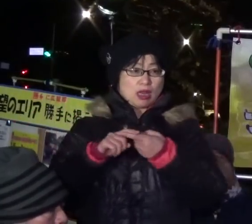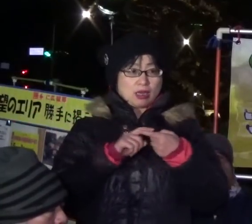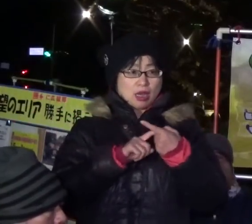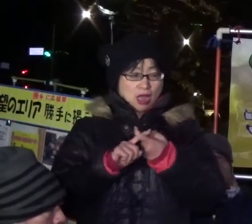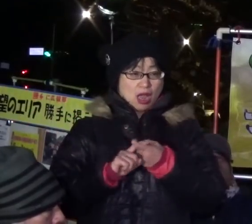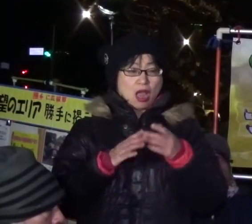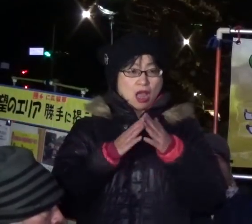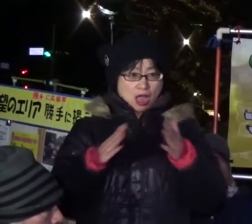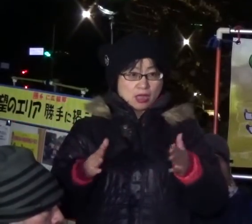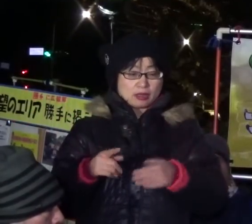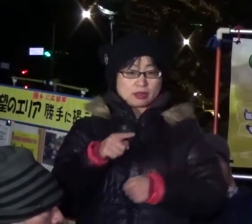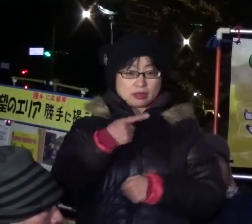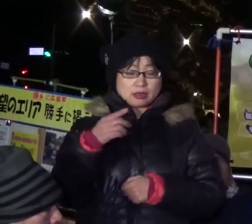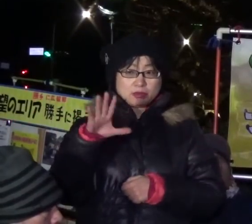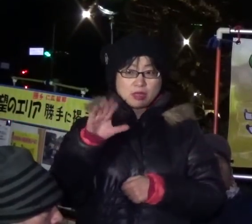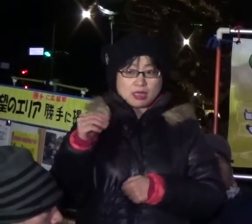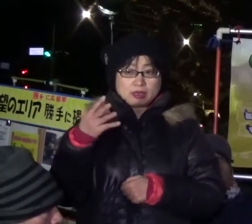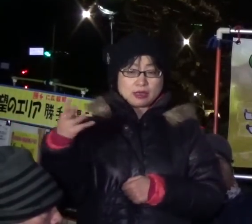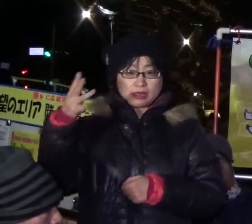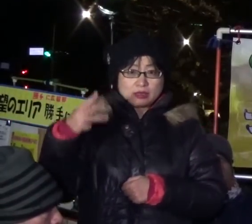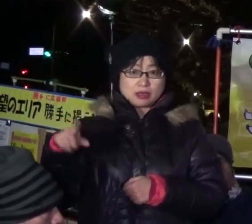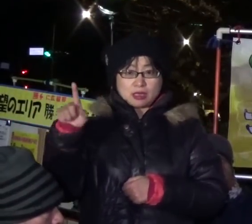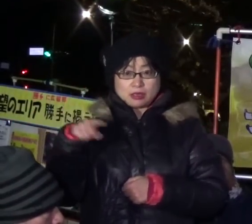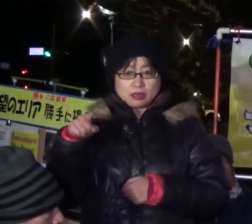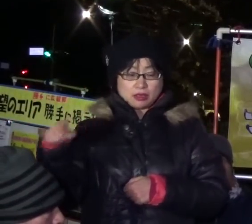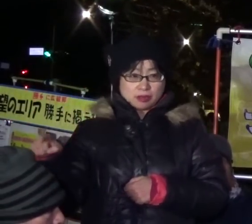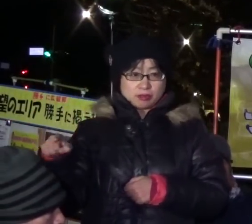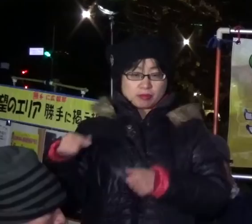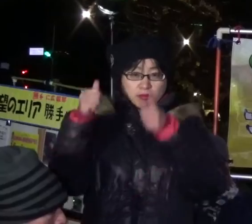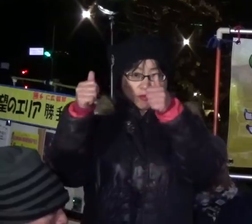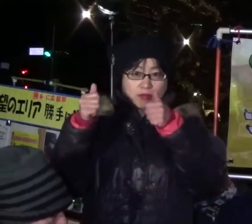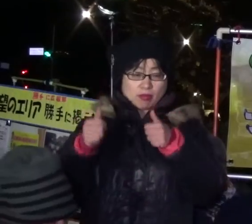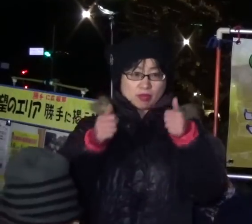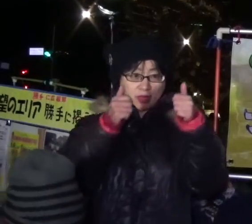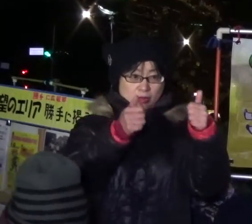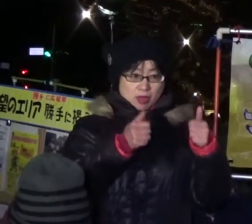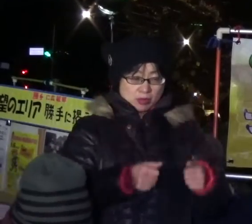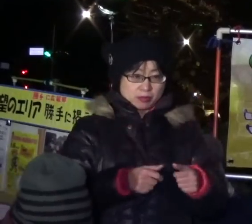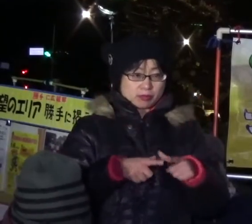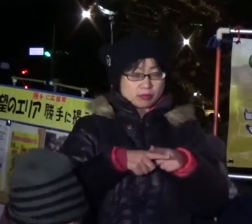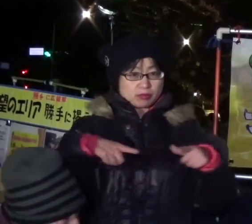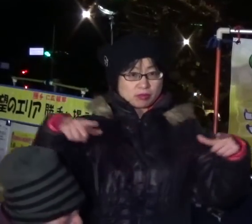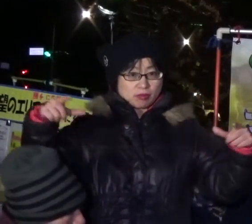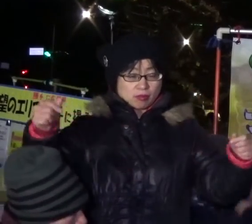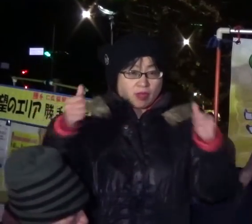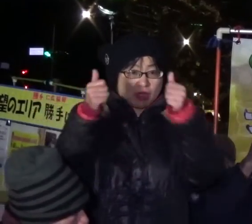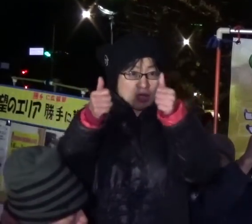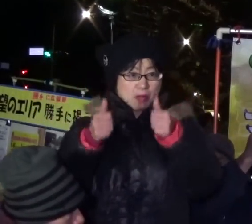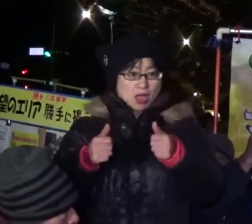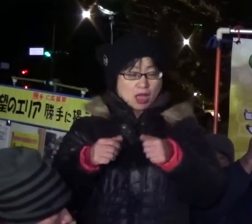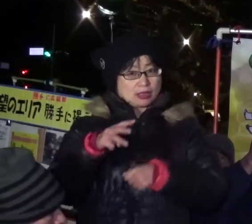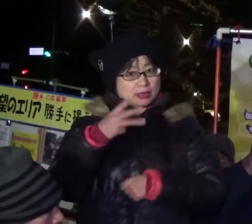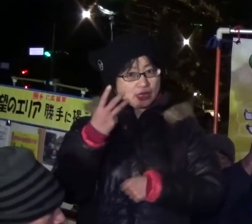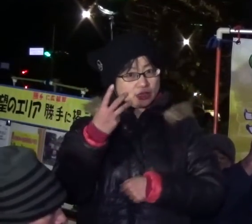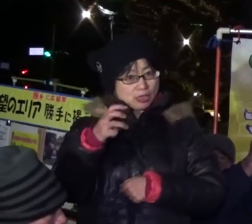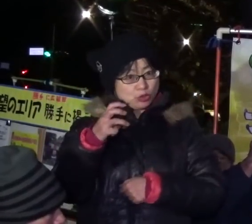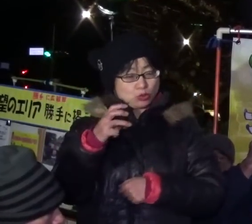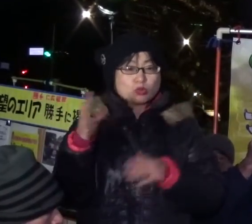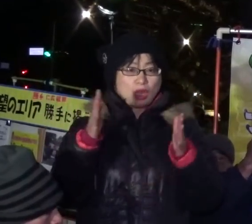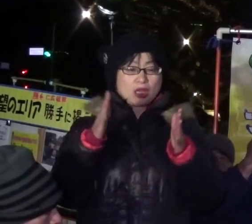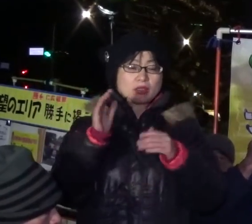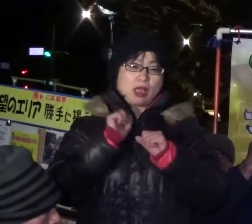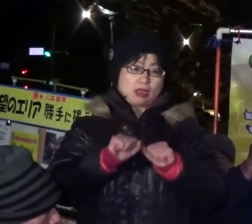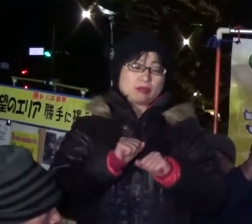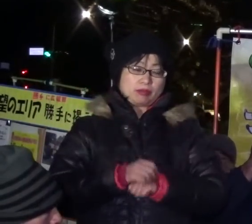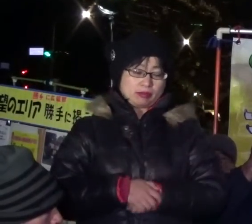1万3000人の原告が全国各地の訴訟で戦っております。約30の訴訟があります。この訴訟ですけ